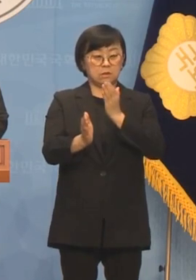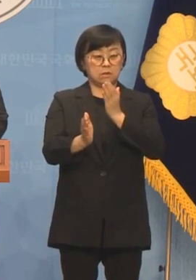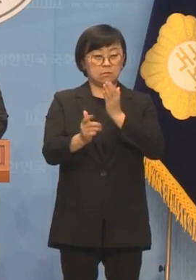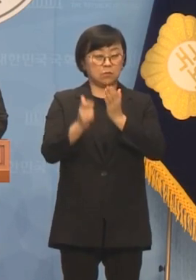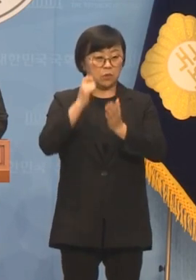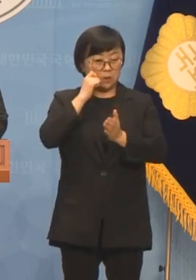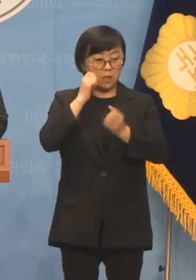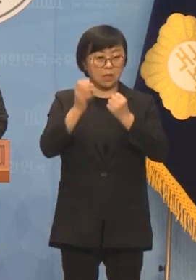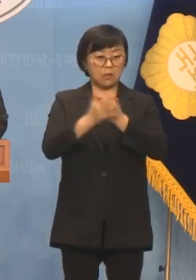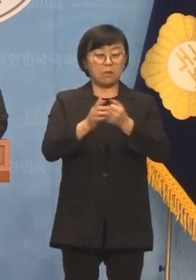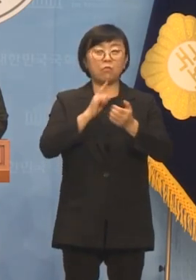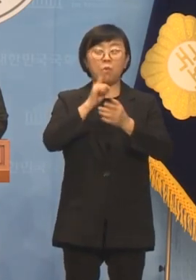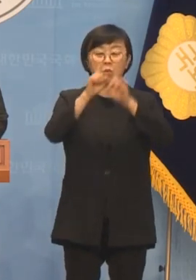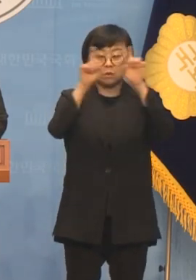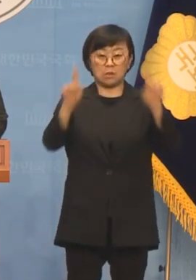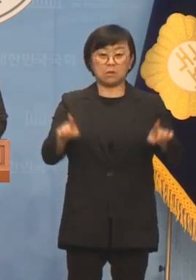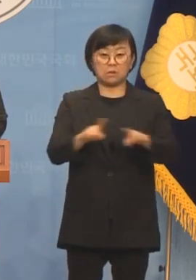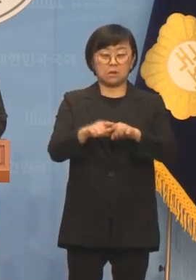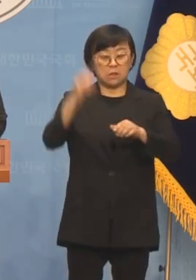비인권적인 보고서를 발간하고